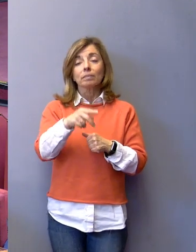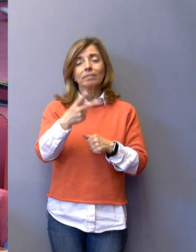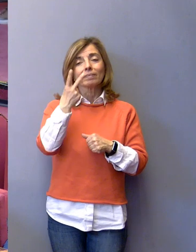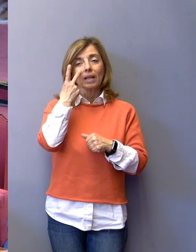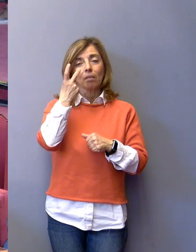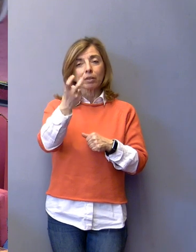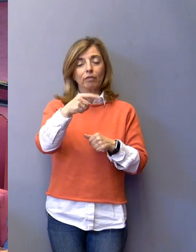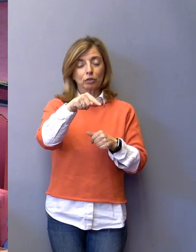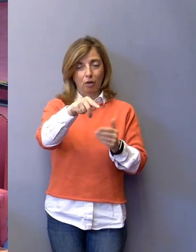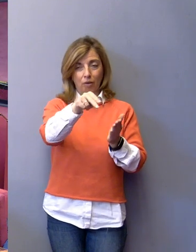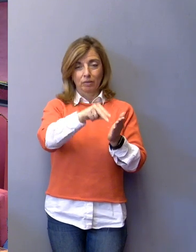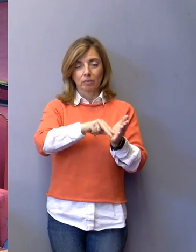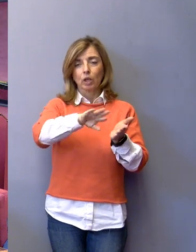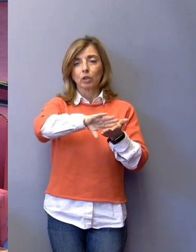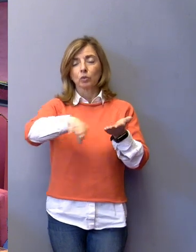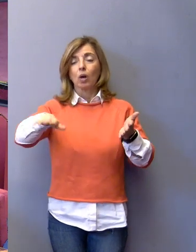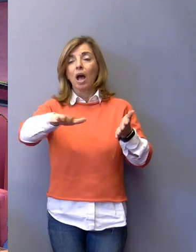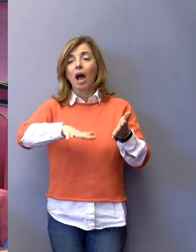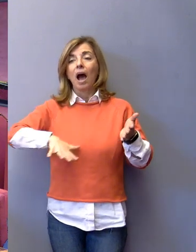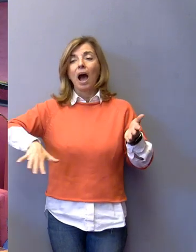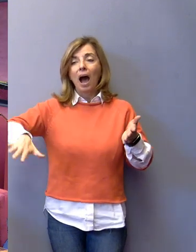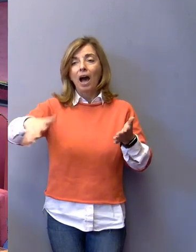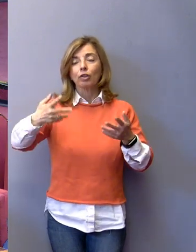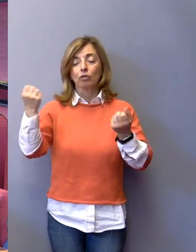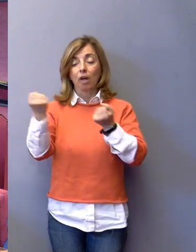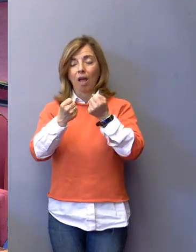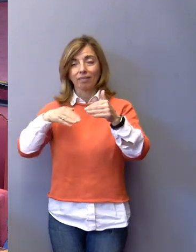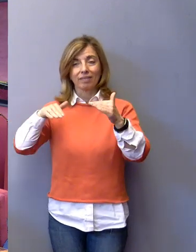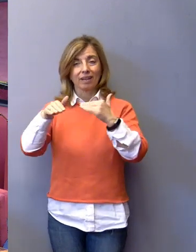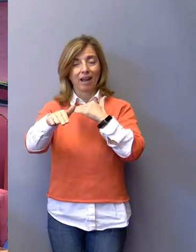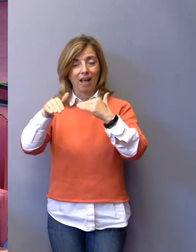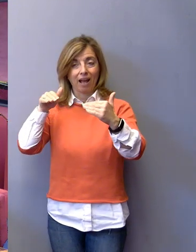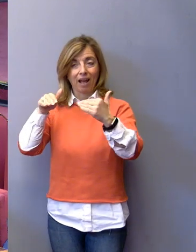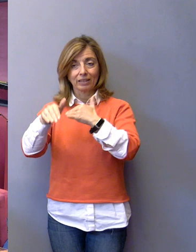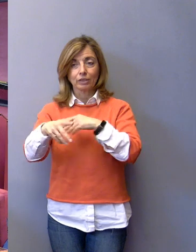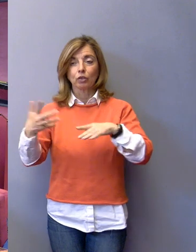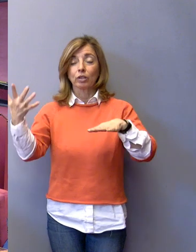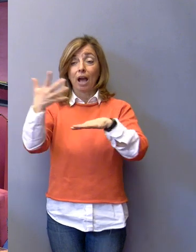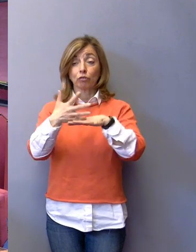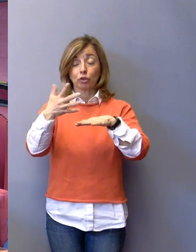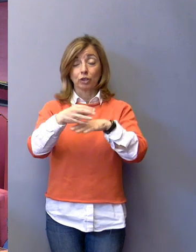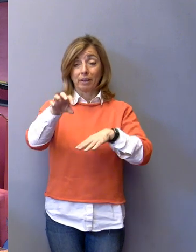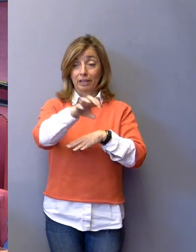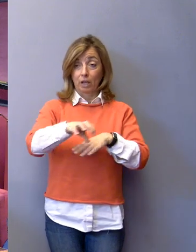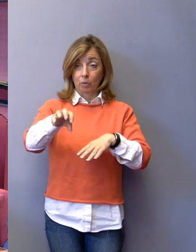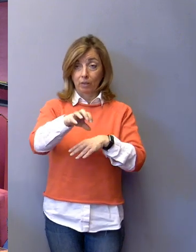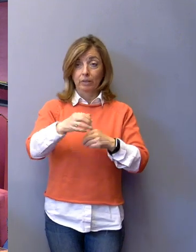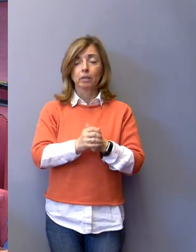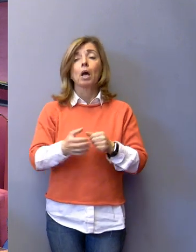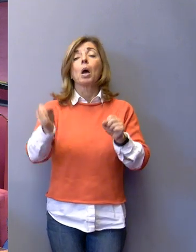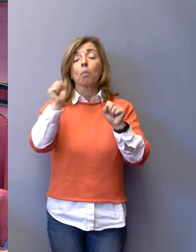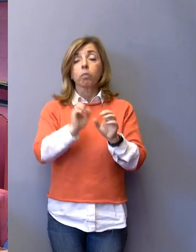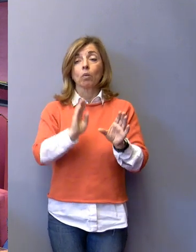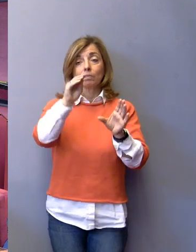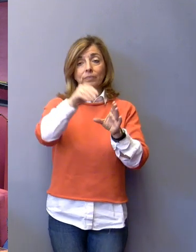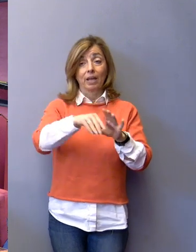sono escluse tutte le aree oggetto di transito veicolare urbano e di accessibilità di quartiere mentre possono essere ricomprese tutte le